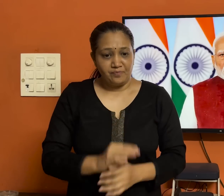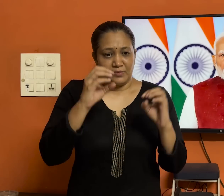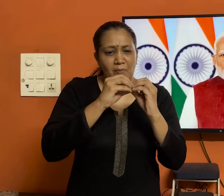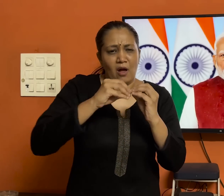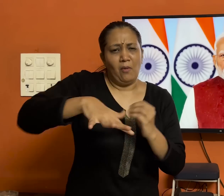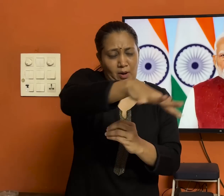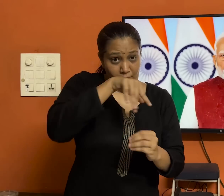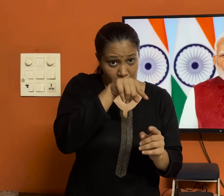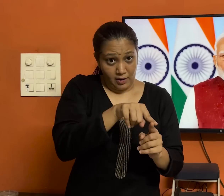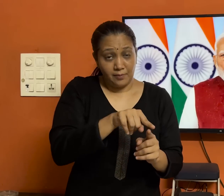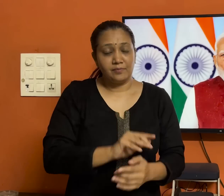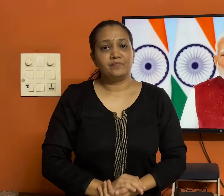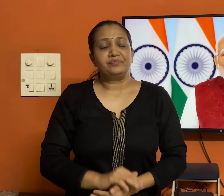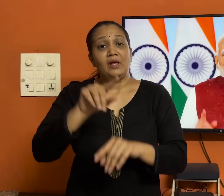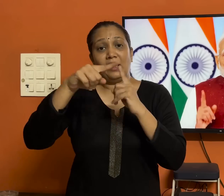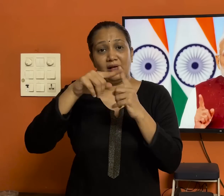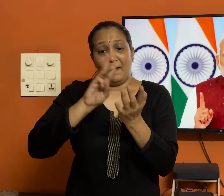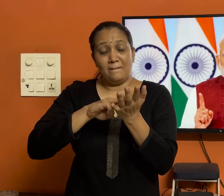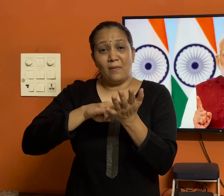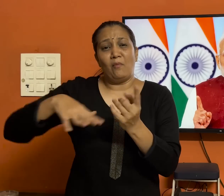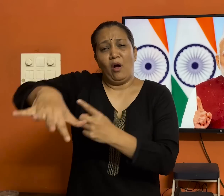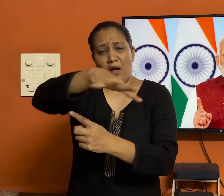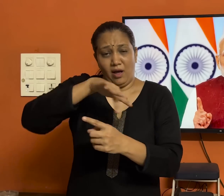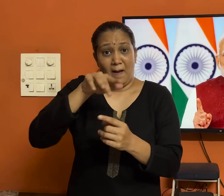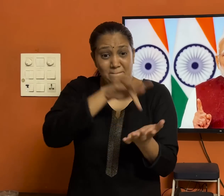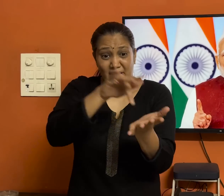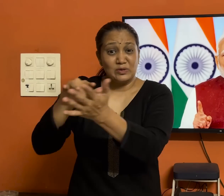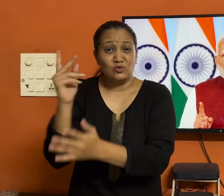बहावलपुर और मुरिद के जैसे